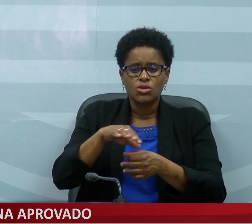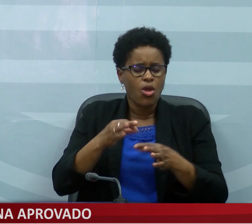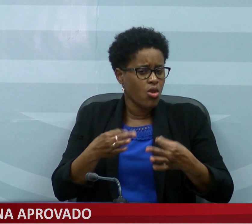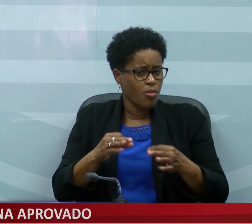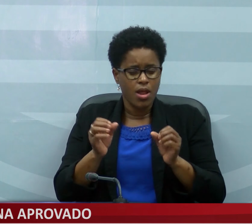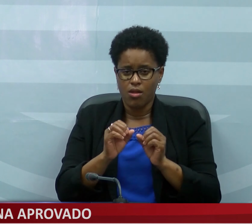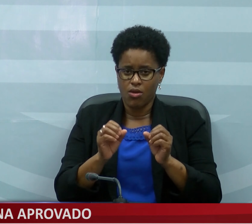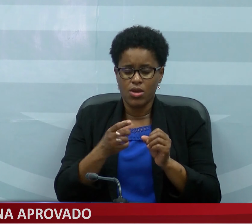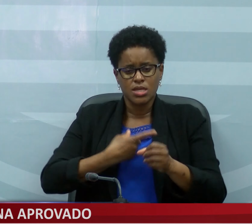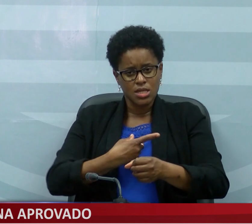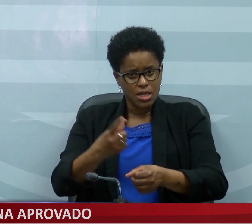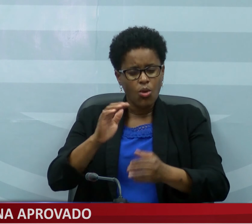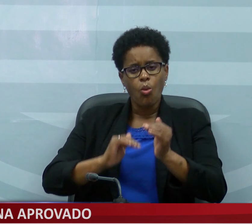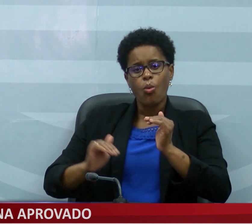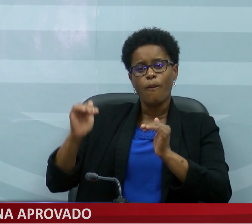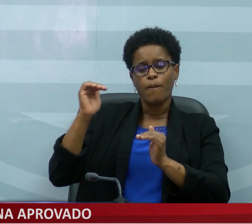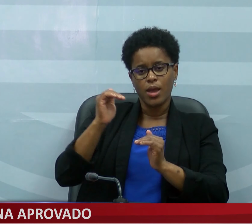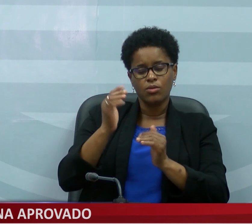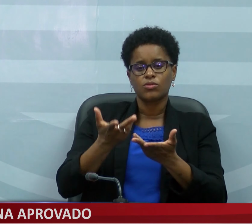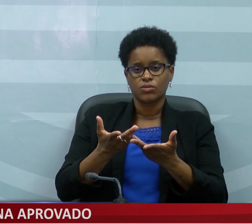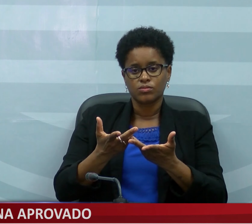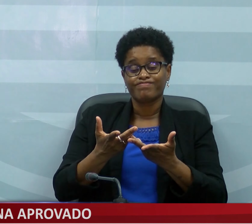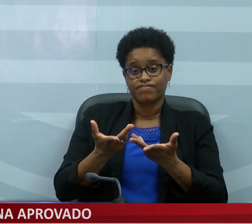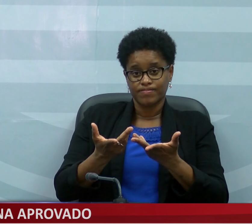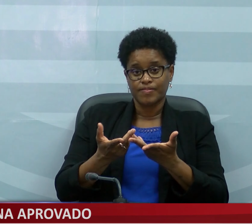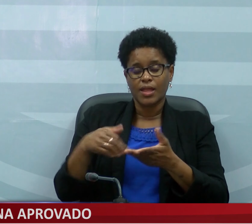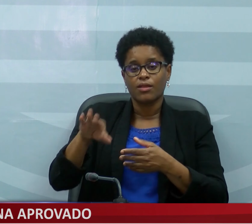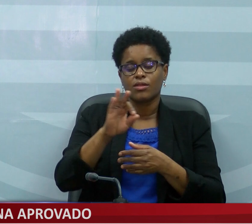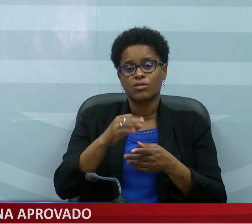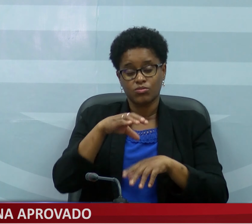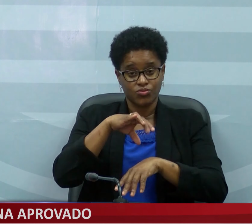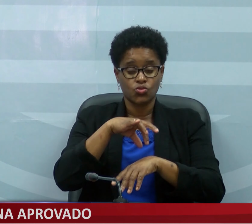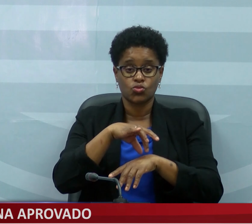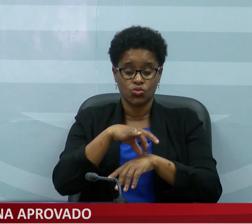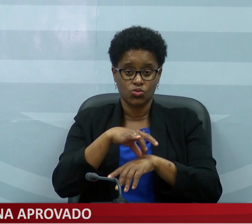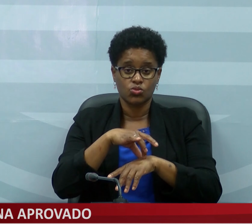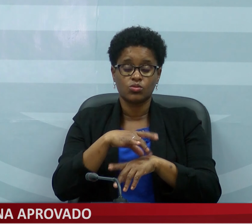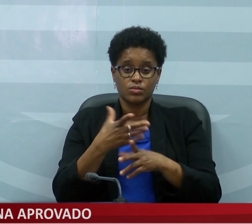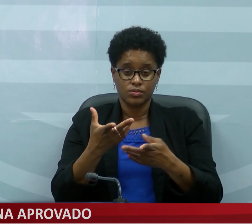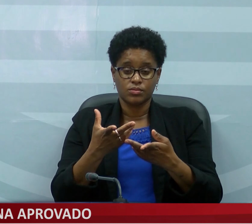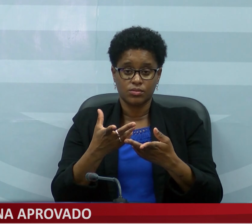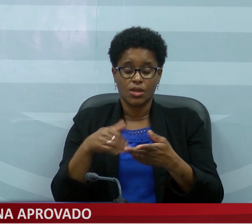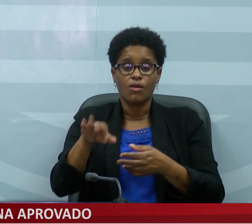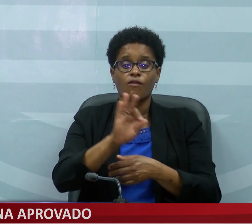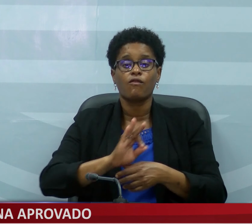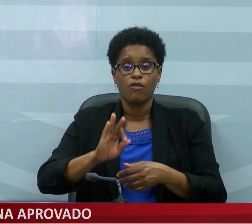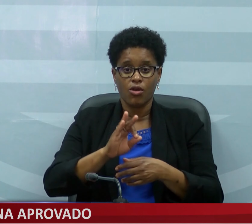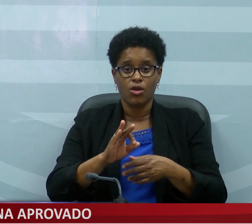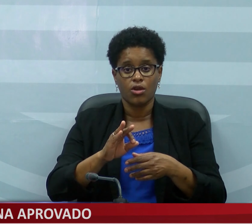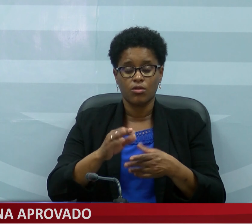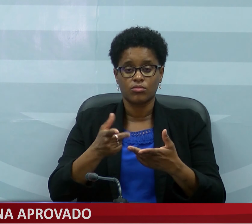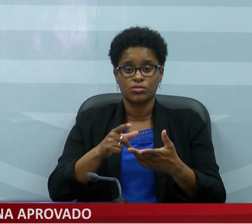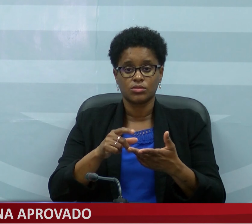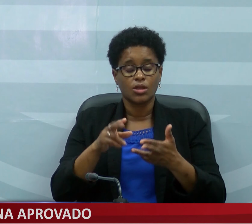anormal que seria um aumento de casos de forma exponencial